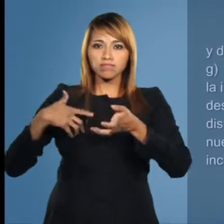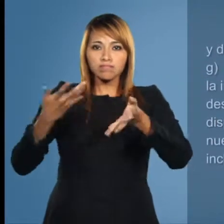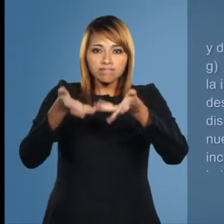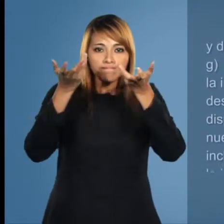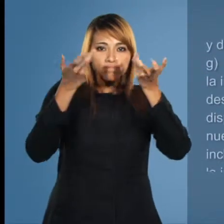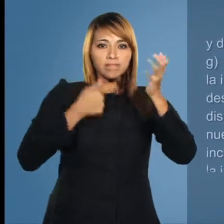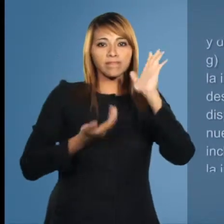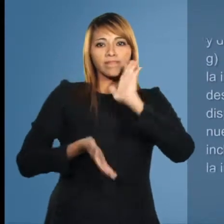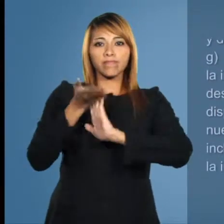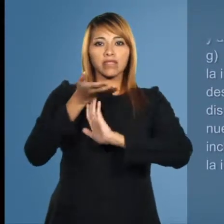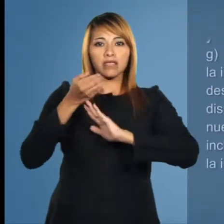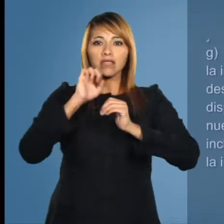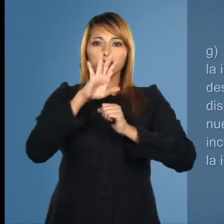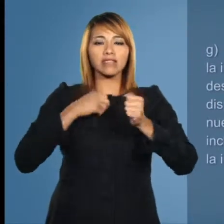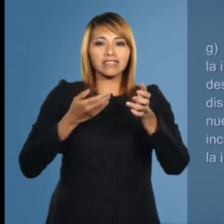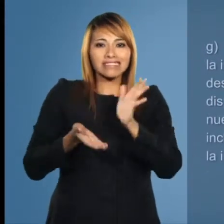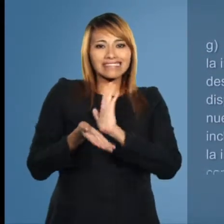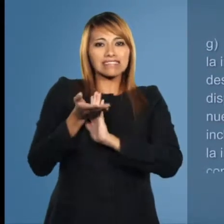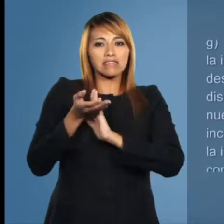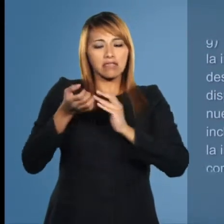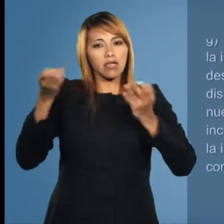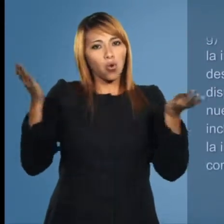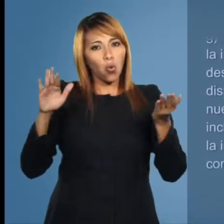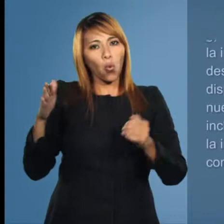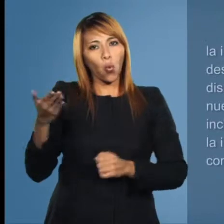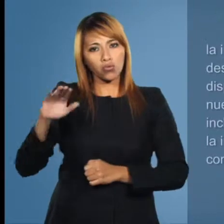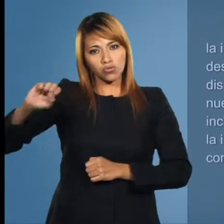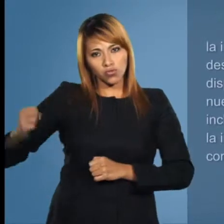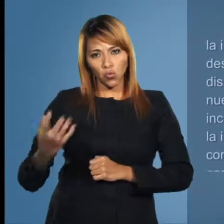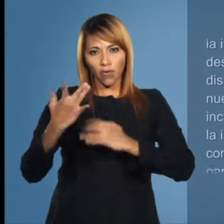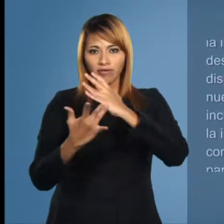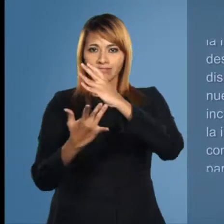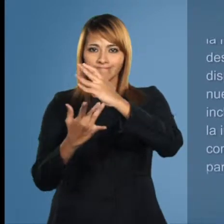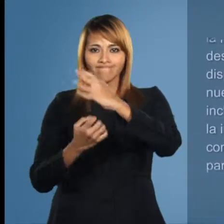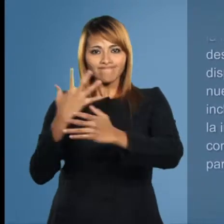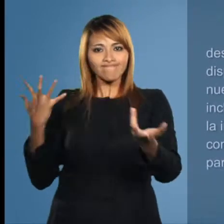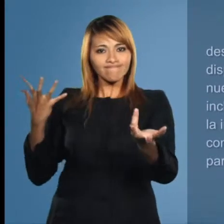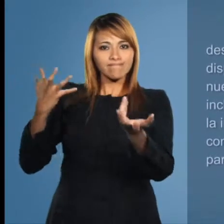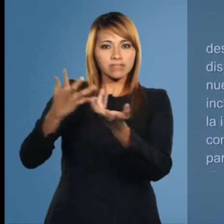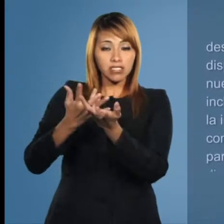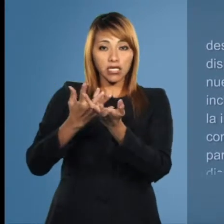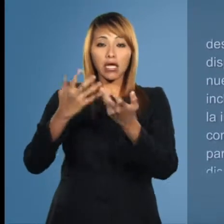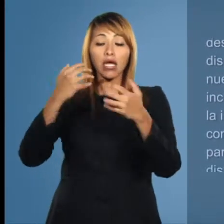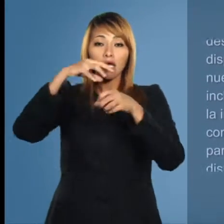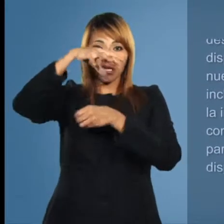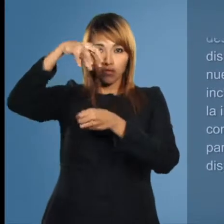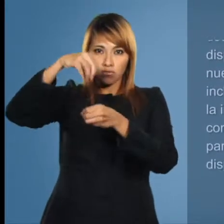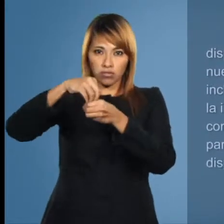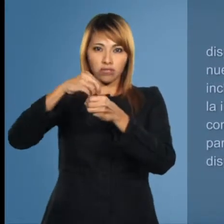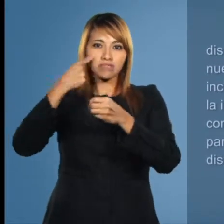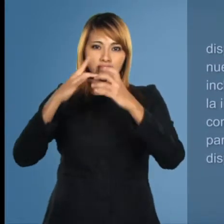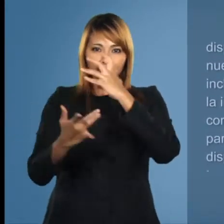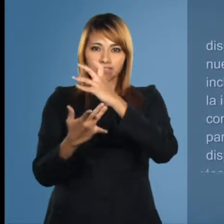y promover la disponibilidad y el uso de nuevas tecnologías, incluidas las tecnologías de la información y